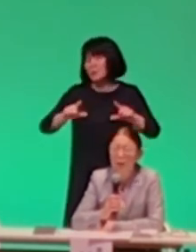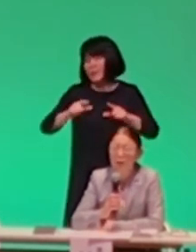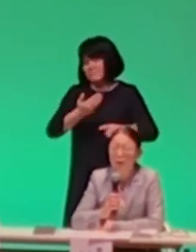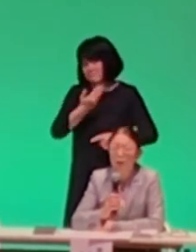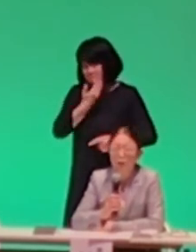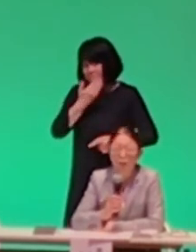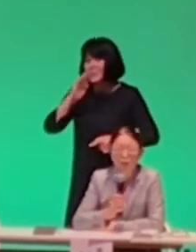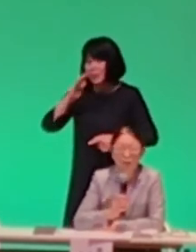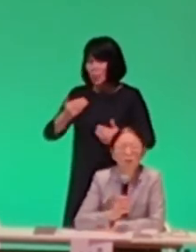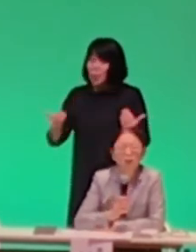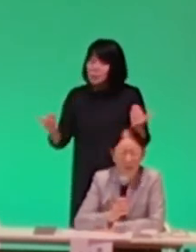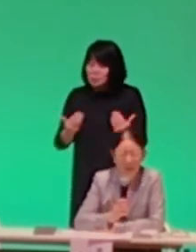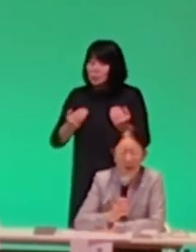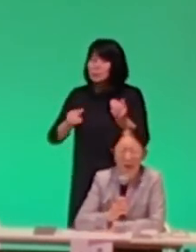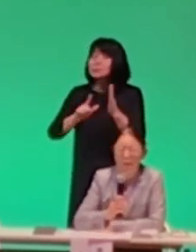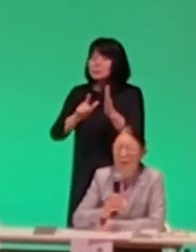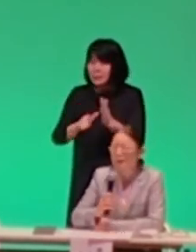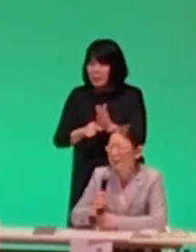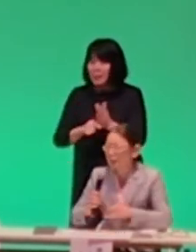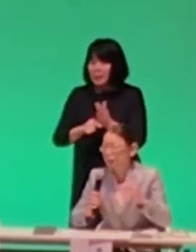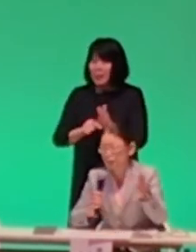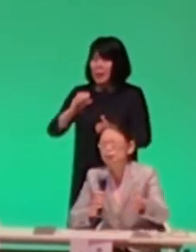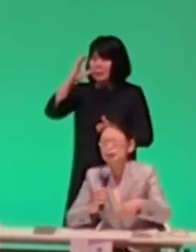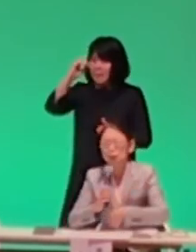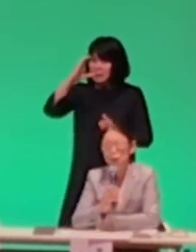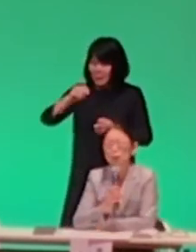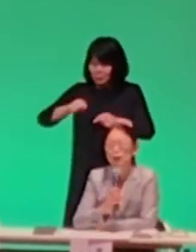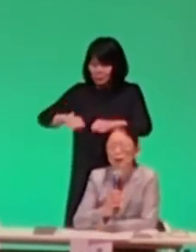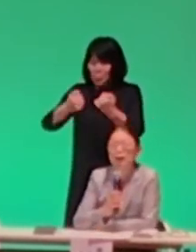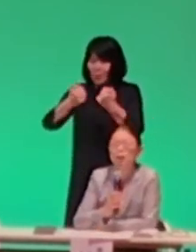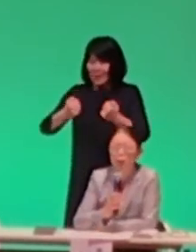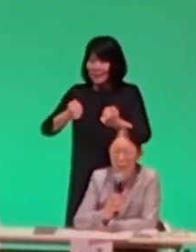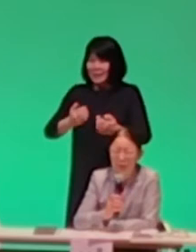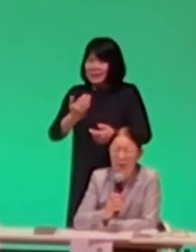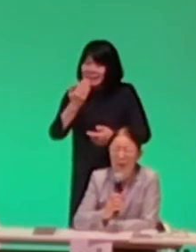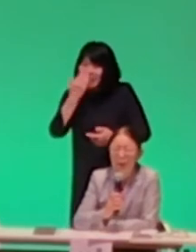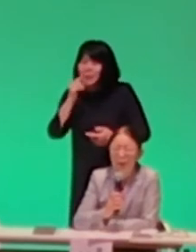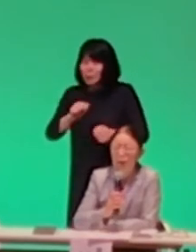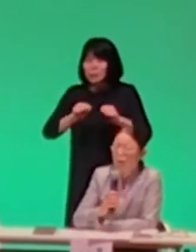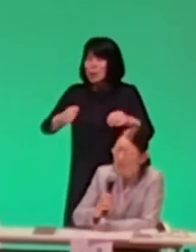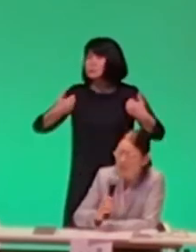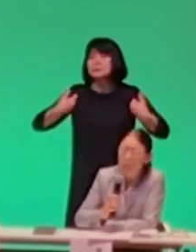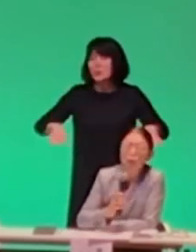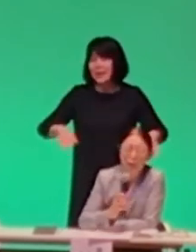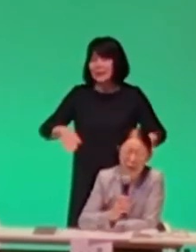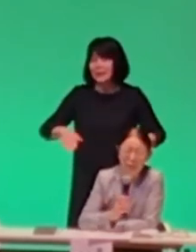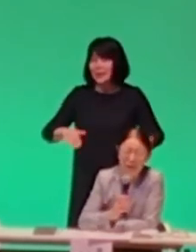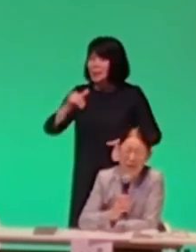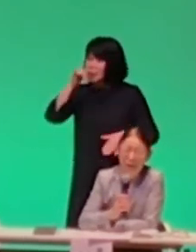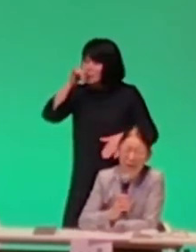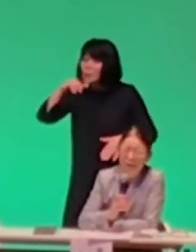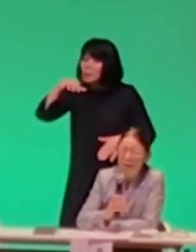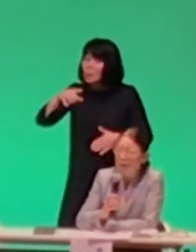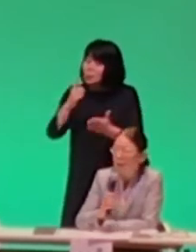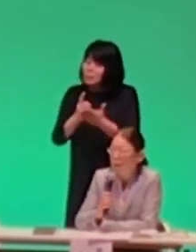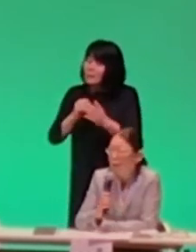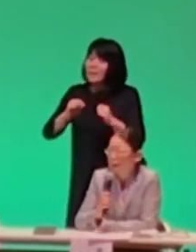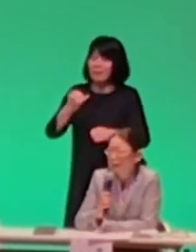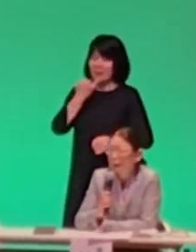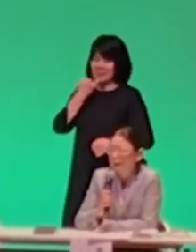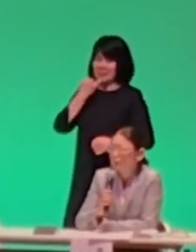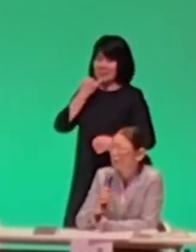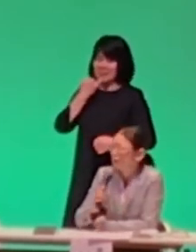ど、仕事をするときはわざわざ不得意なことをやらなくてもいい、得意なことをやればいい。で、それ